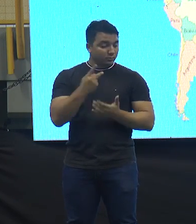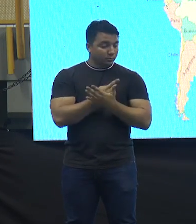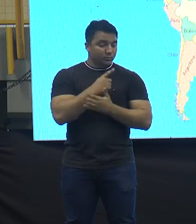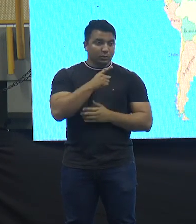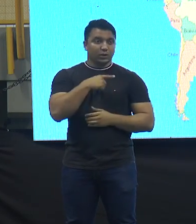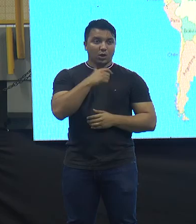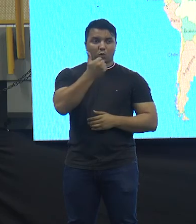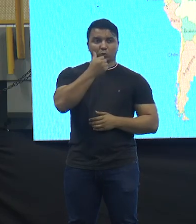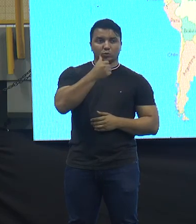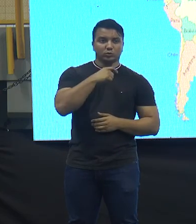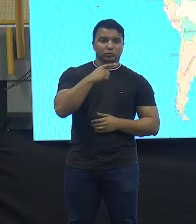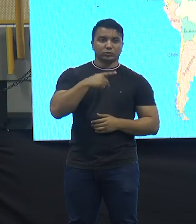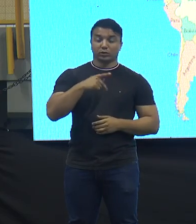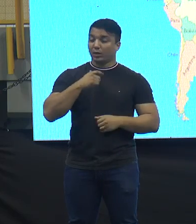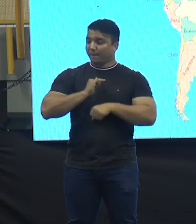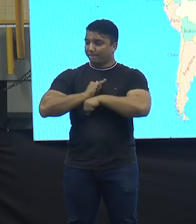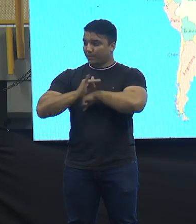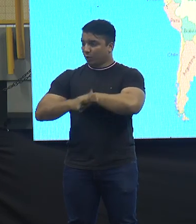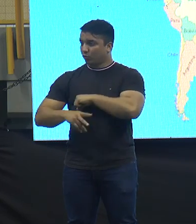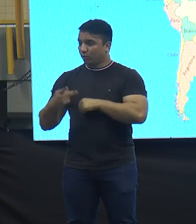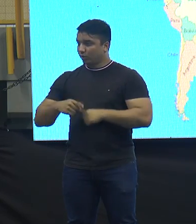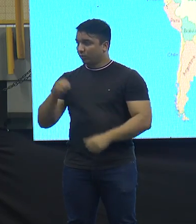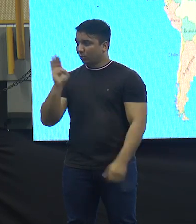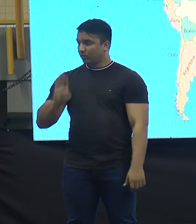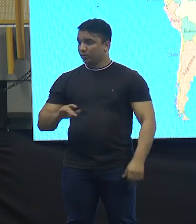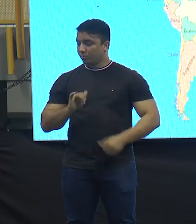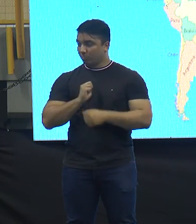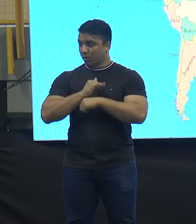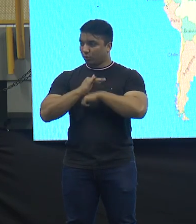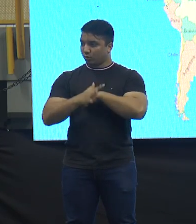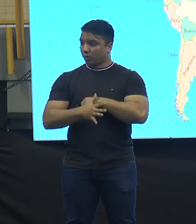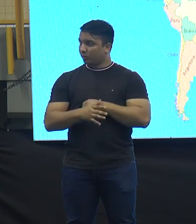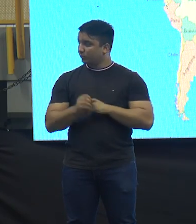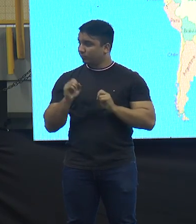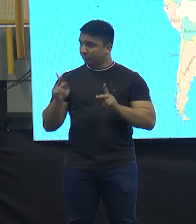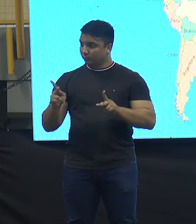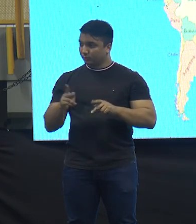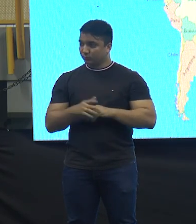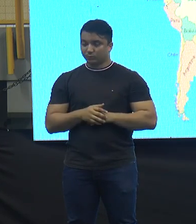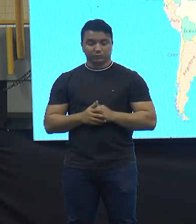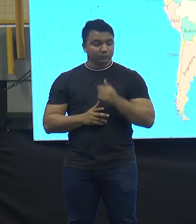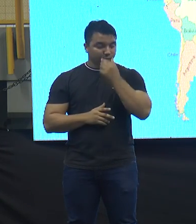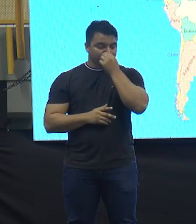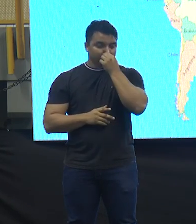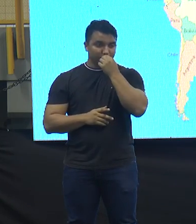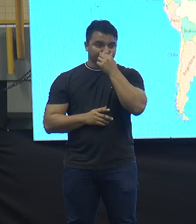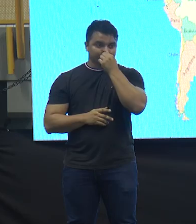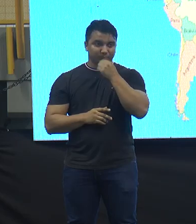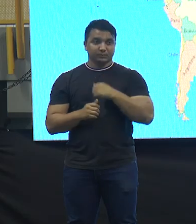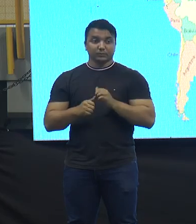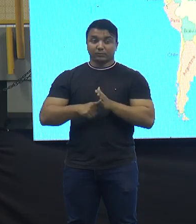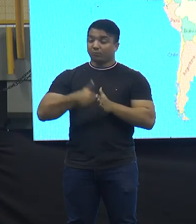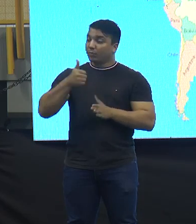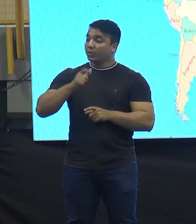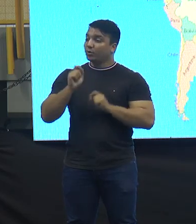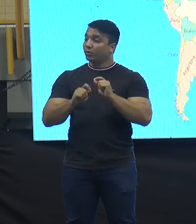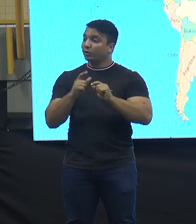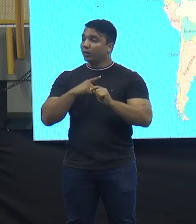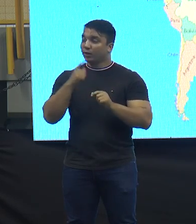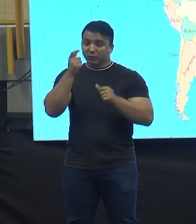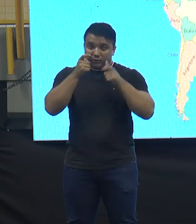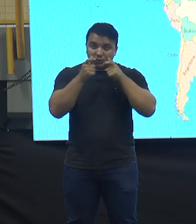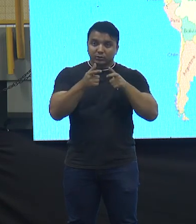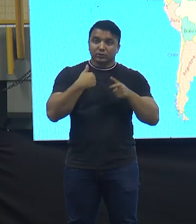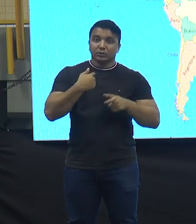pelas 11 horas, vai passar pela madrugada aqui no Brasil. Ok? Então, a primeira coisa, é interessante